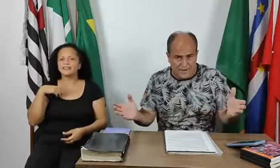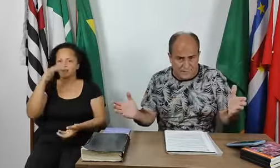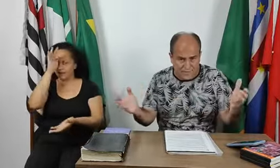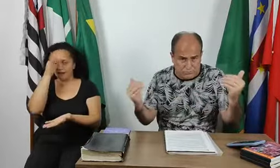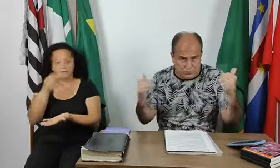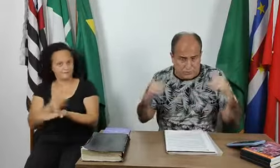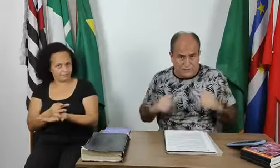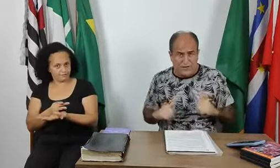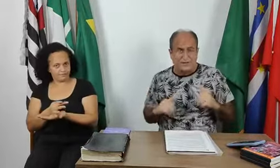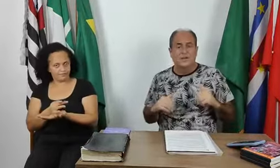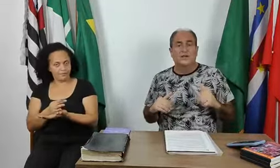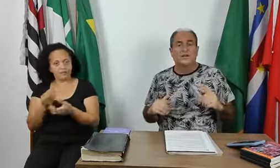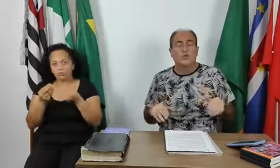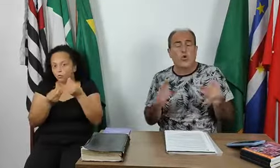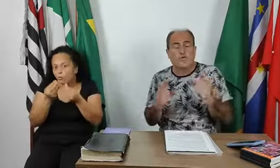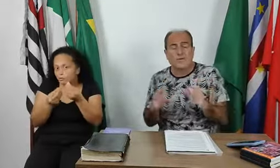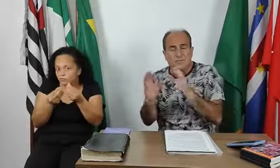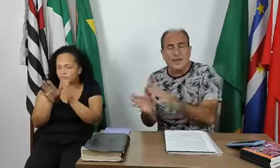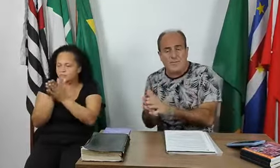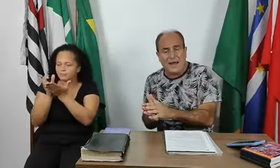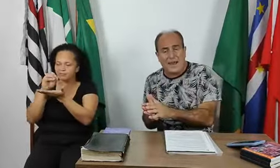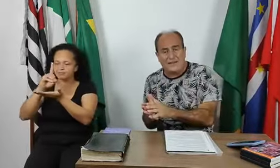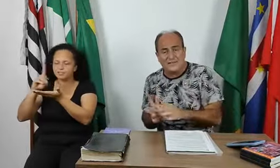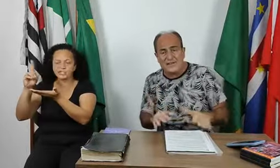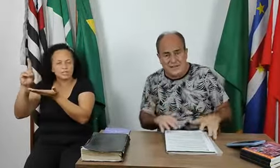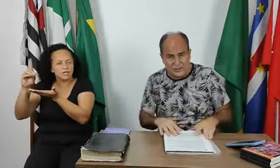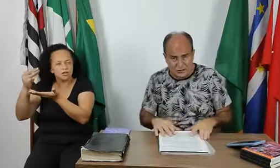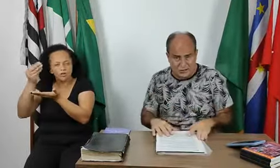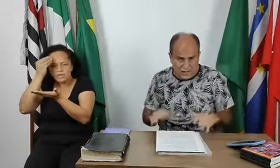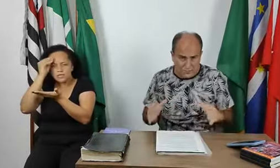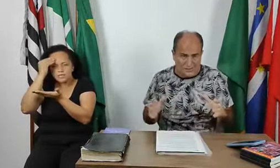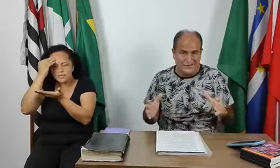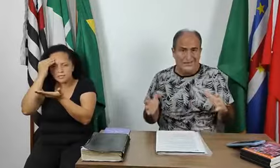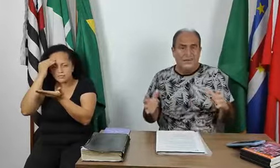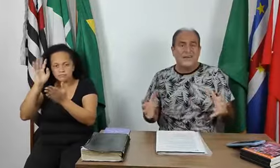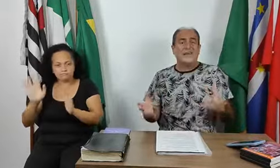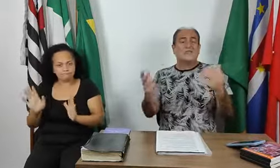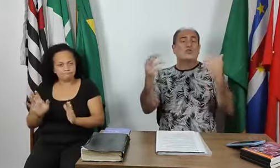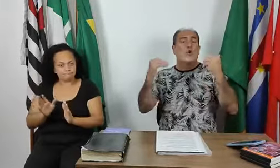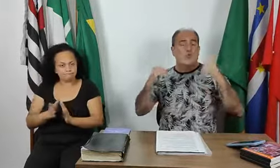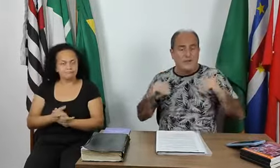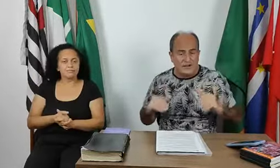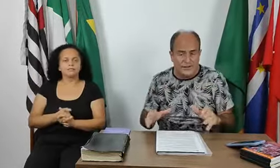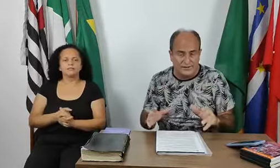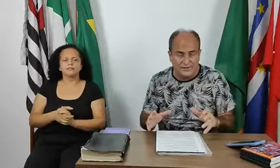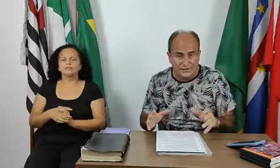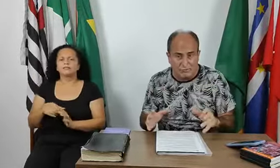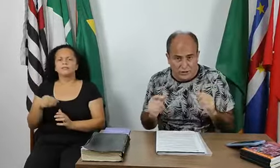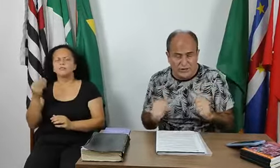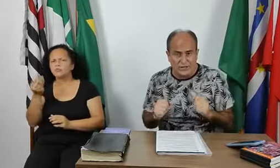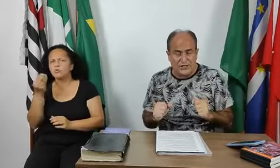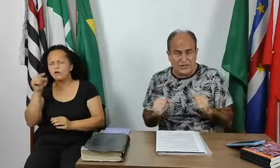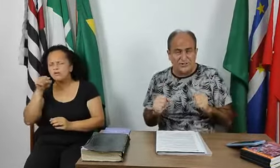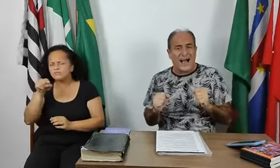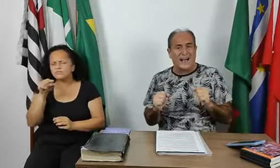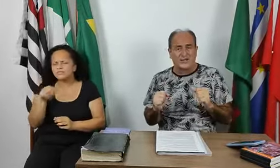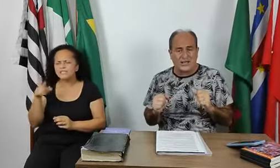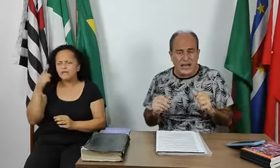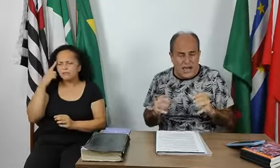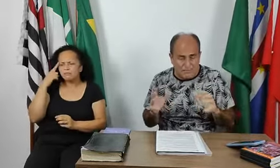A fé vem por ouvir, e o ouvir pela palavra de Cristo. Agora, esse ouvir, muita